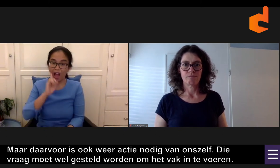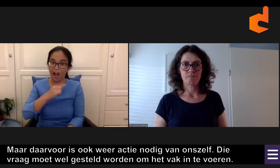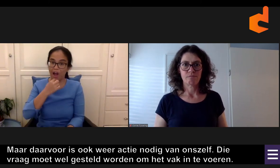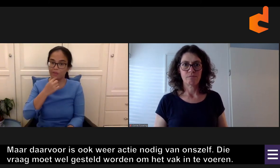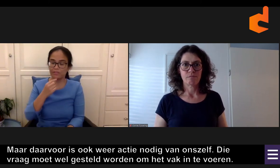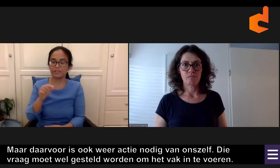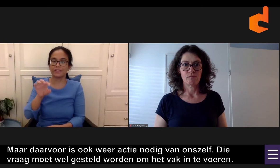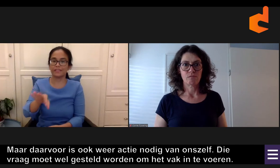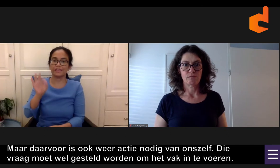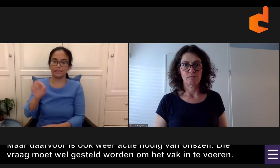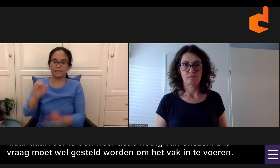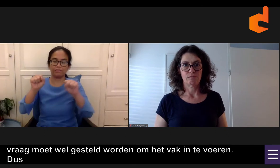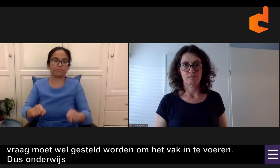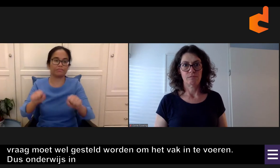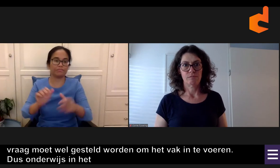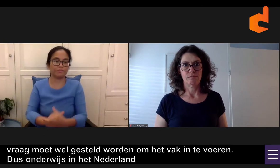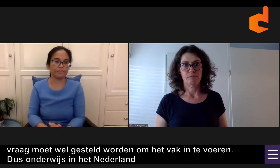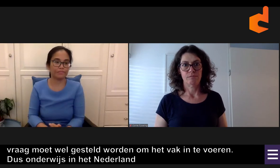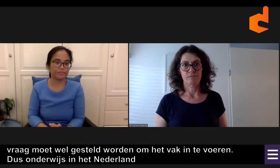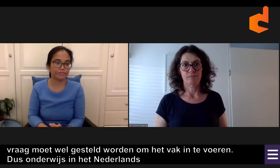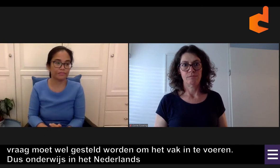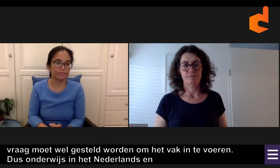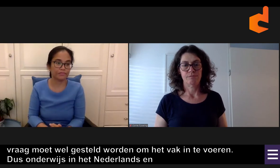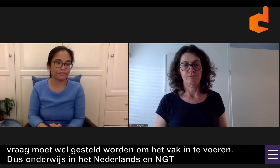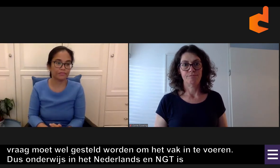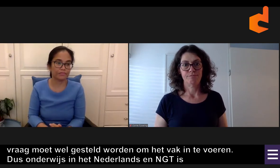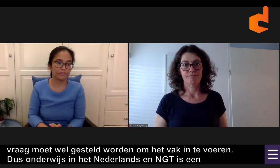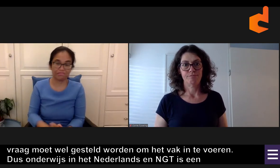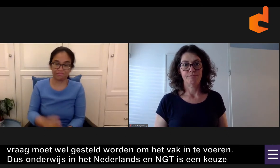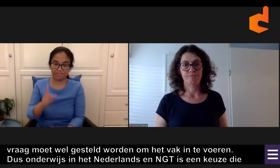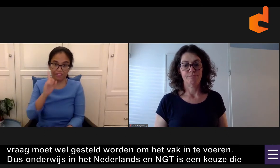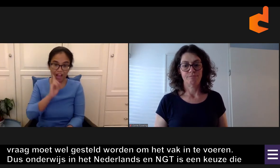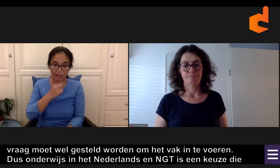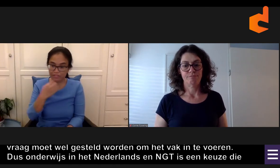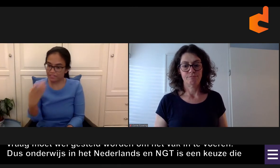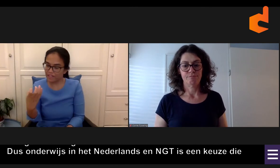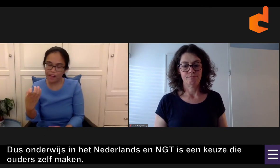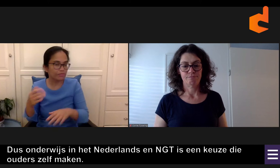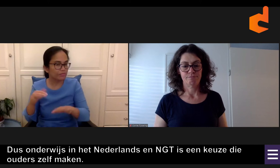Dus onderwijs in Nederlands en in NGT. En dat is een keuze die ouders zelf maken. Dat is hun beslissing.